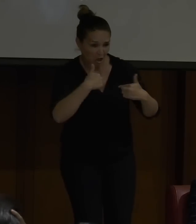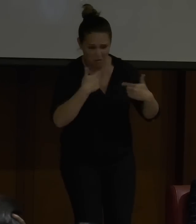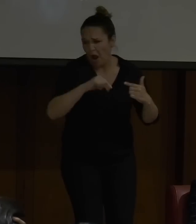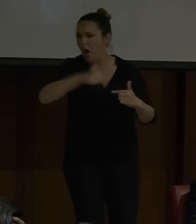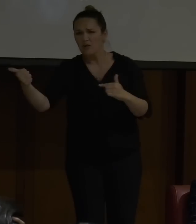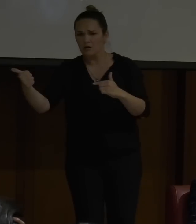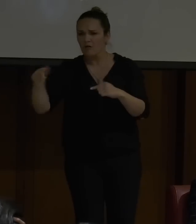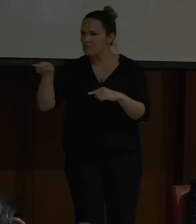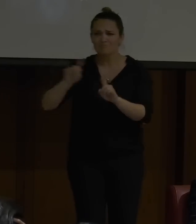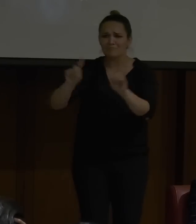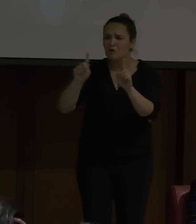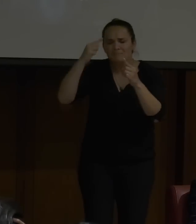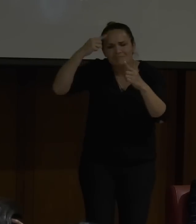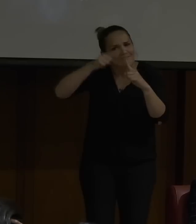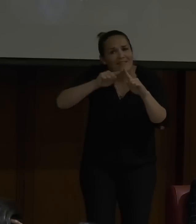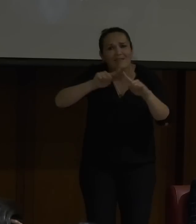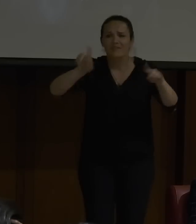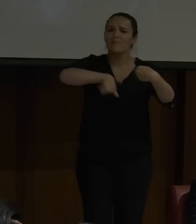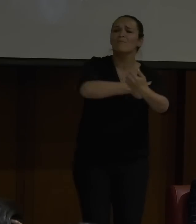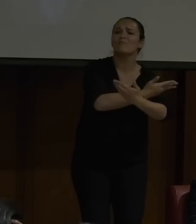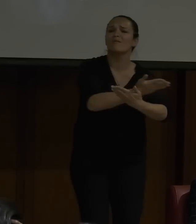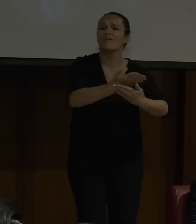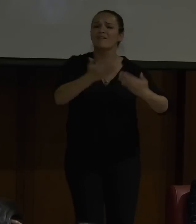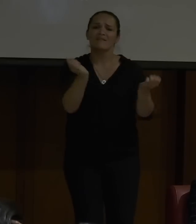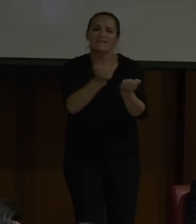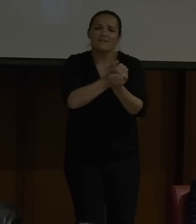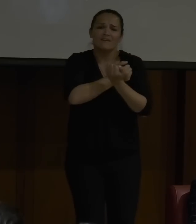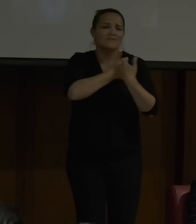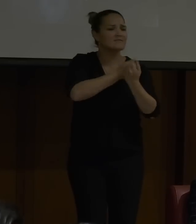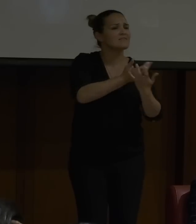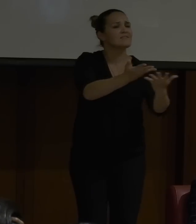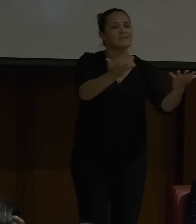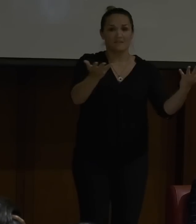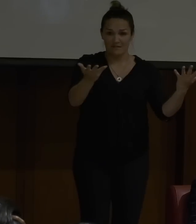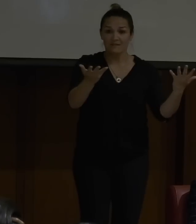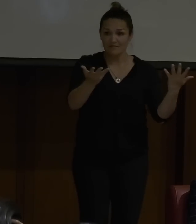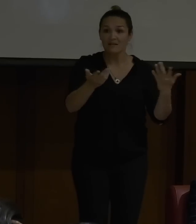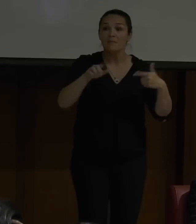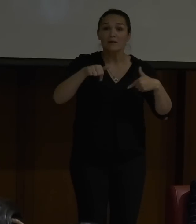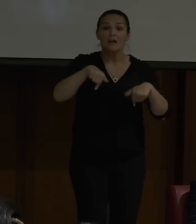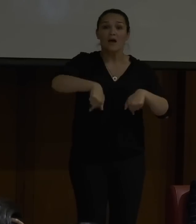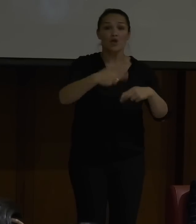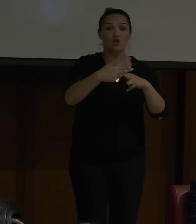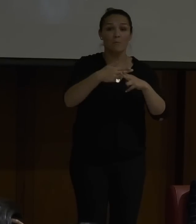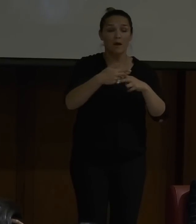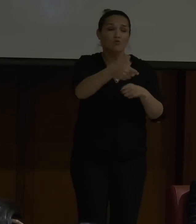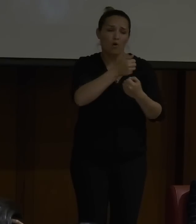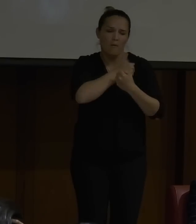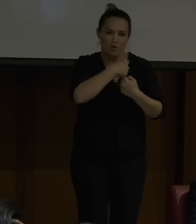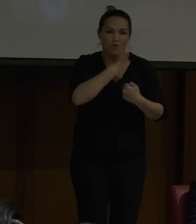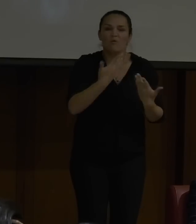hizo las cosas más maravillosas de esta tierra, y una de esas obras es Si me amaras. Yo sería el hombre